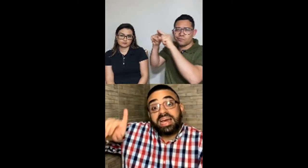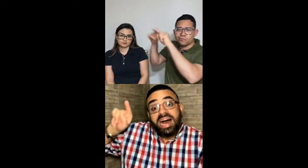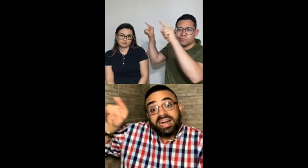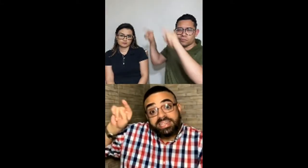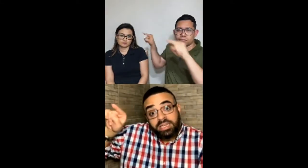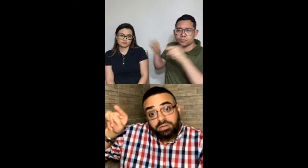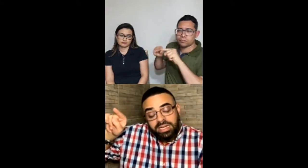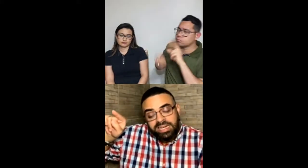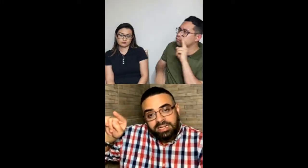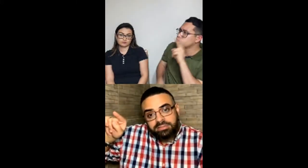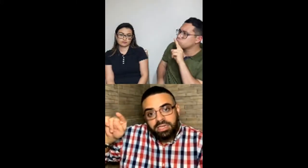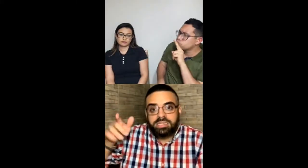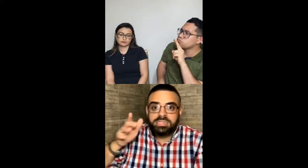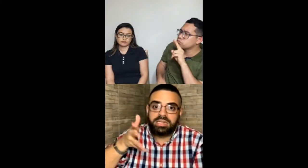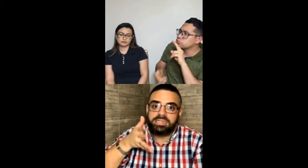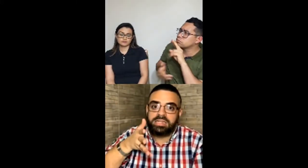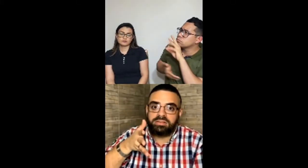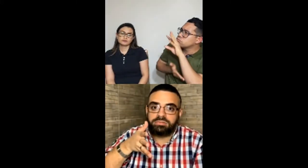lousa.